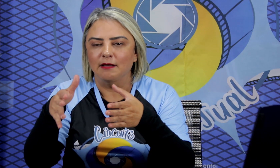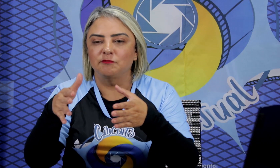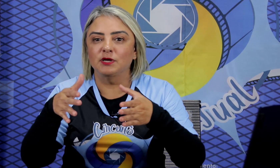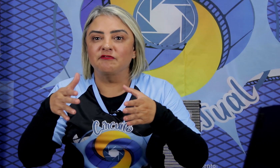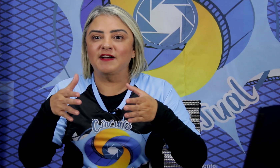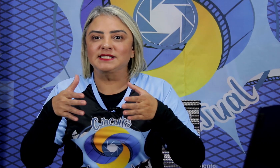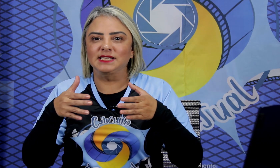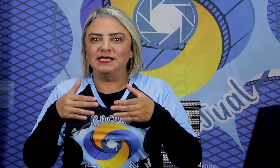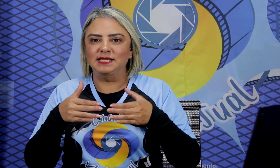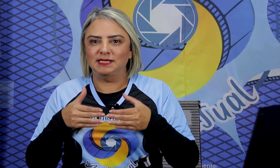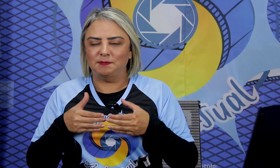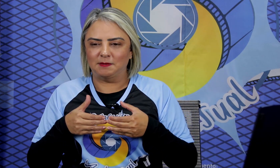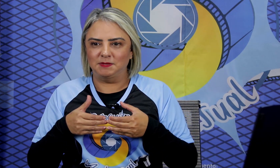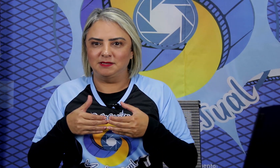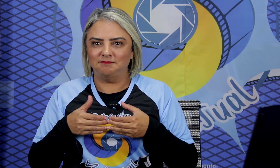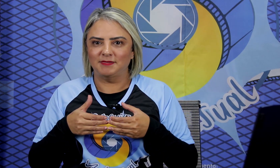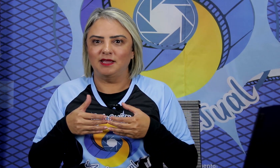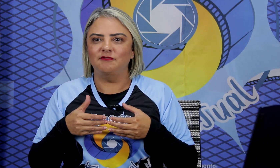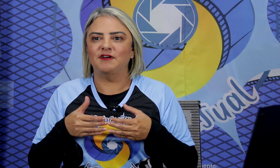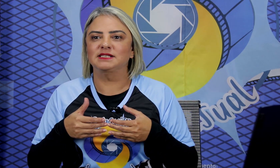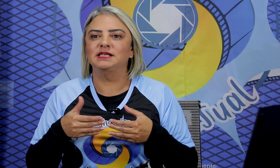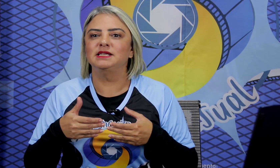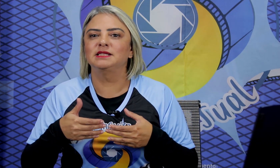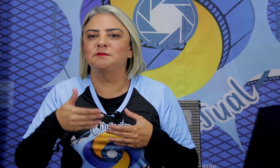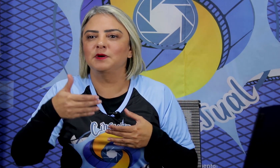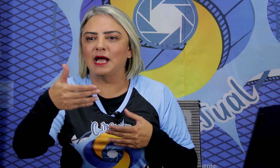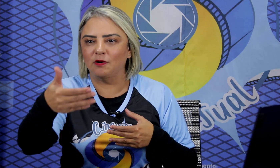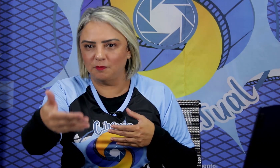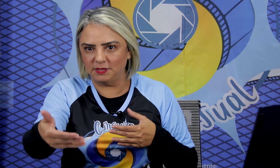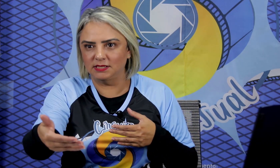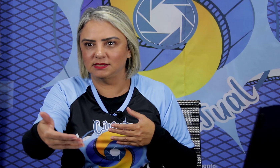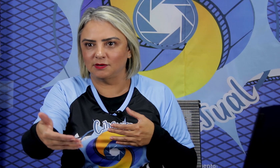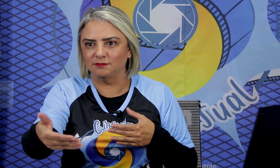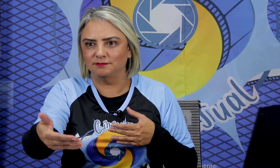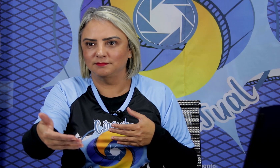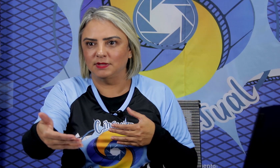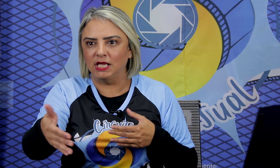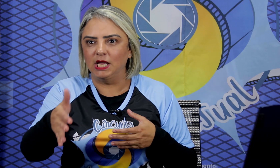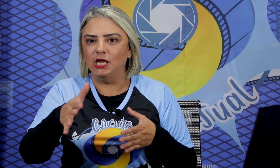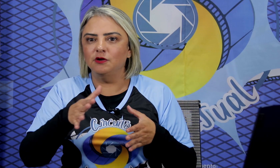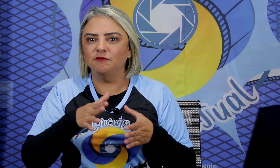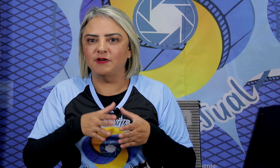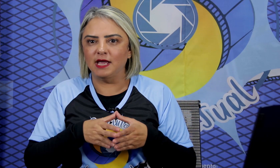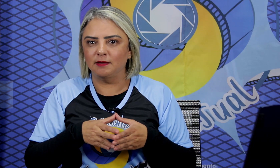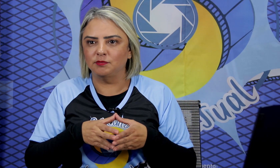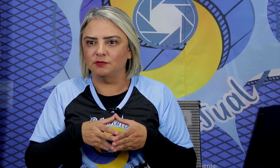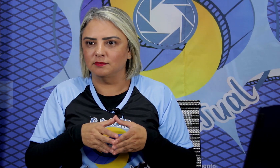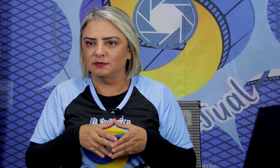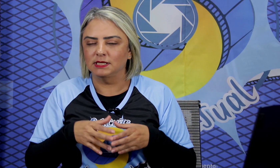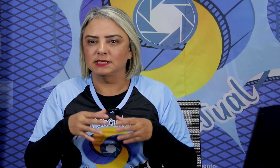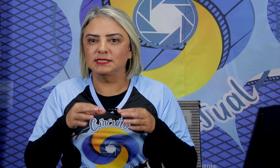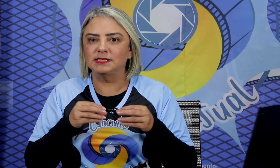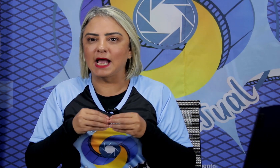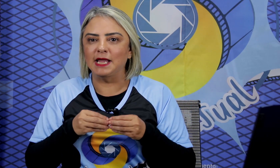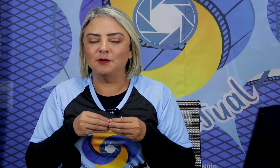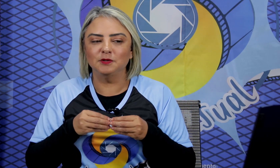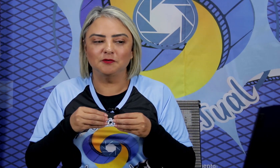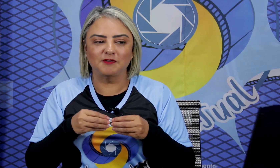Porque facilita para mim e facilita a compreensão. E o verbo, aí quando eu